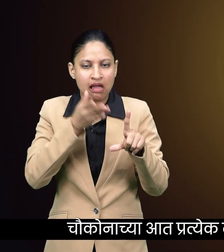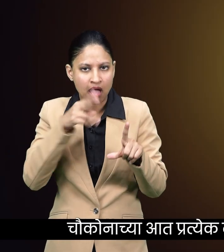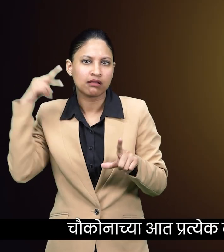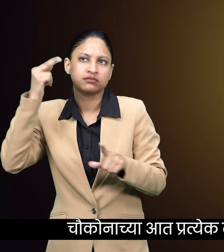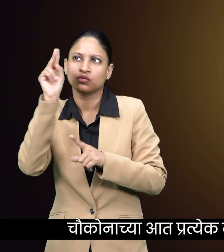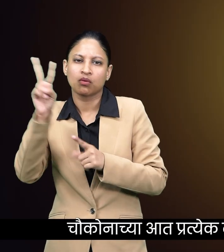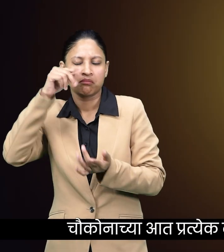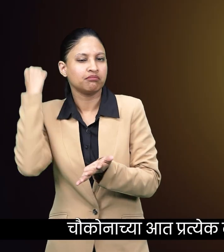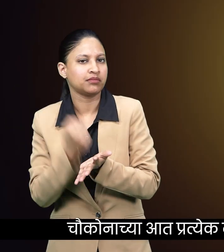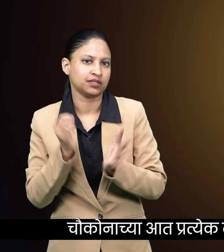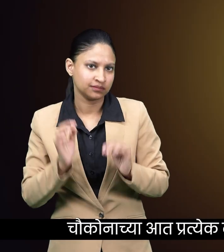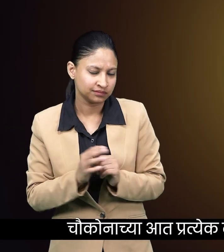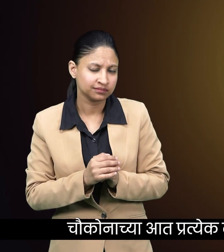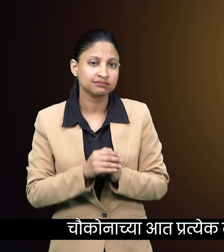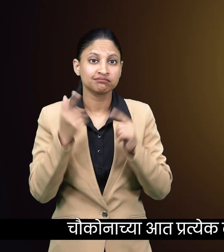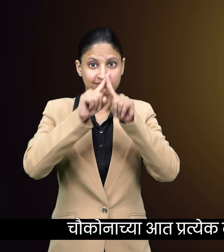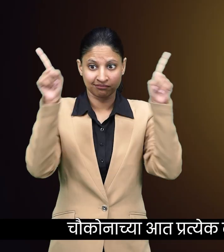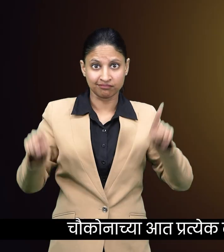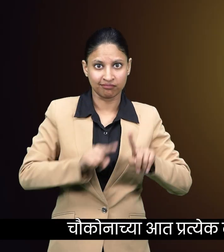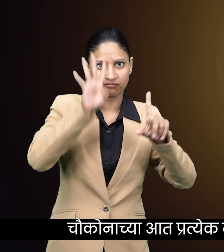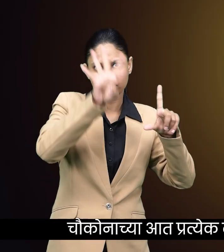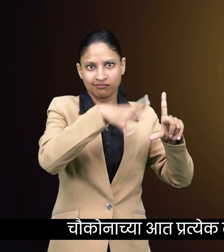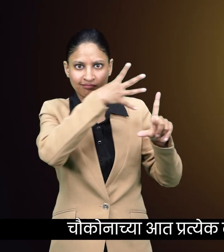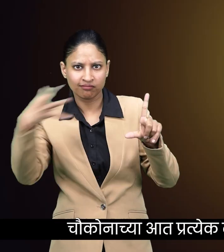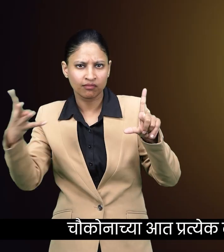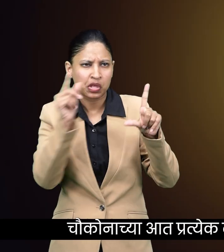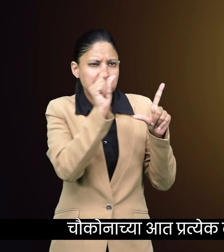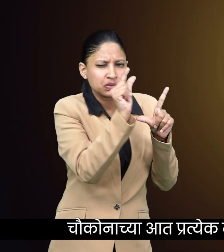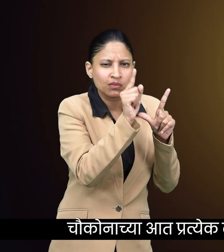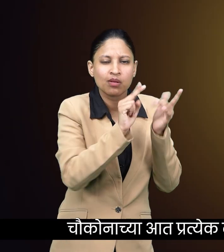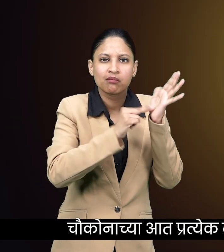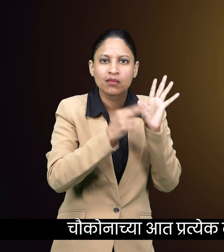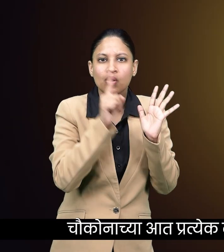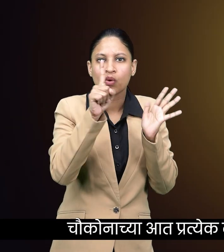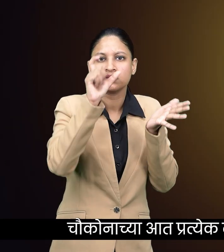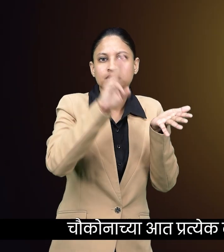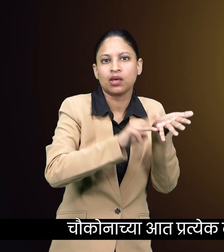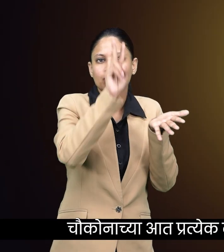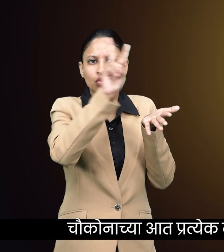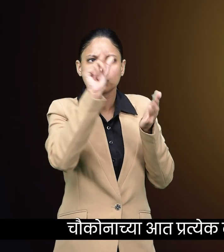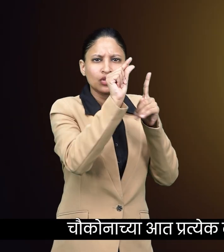चौकोनाच्या आत प्रत्येक लहान चौकोन बरोबर 1 सेंटीमीटर चौरस, 1 चौकोनी सेंटीमीटर.